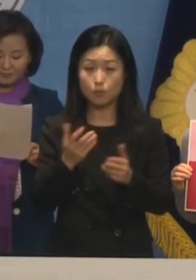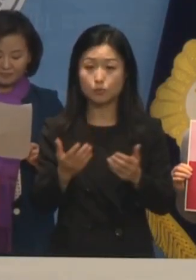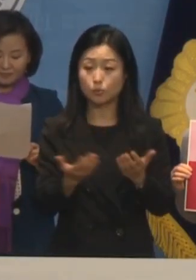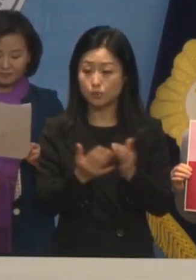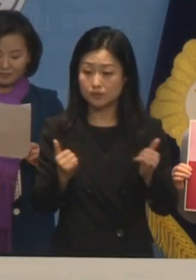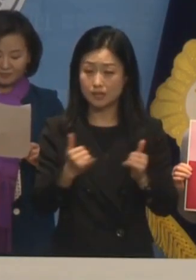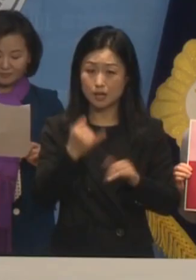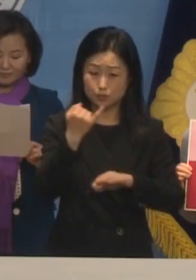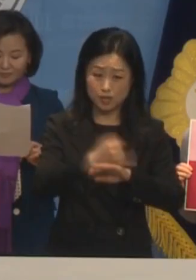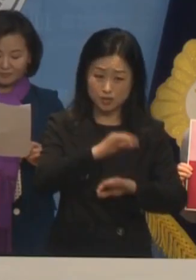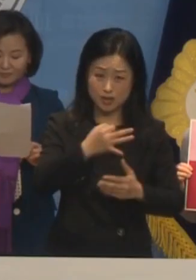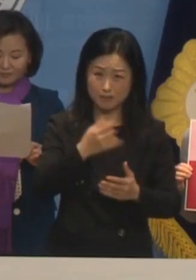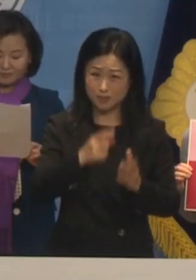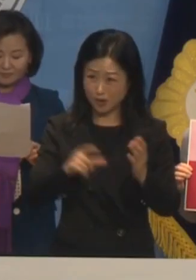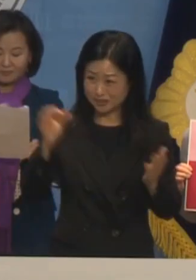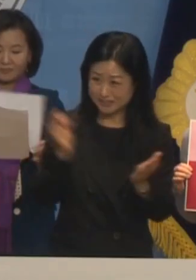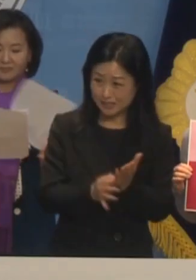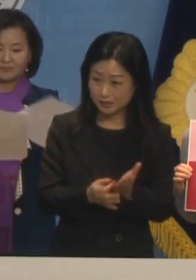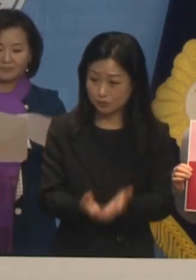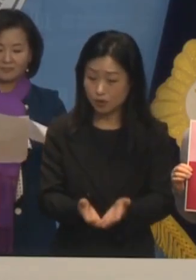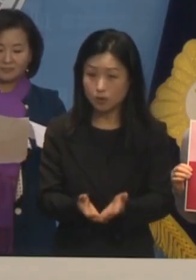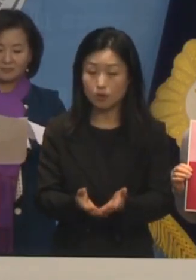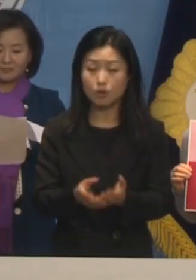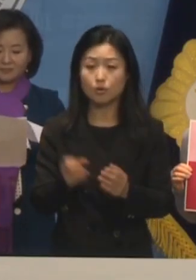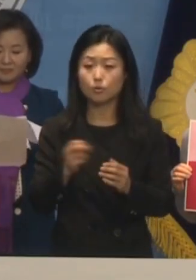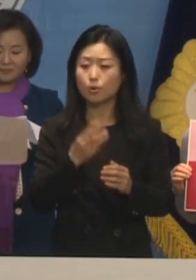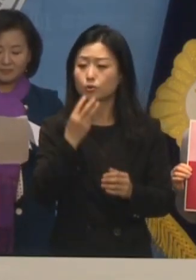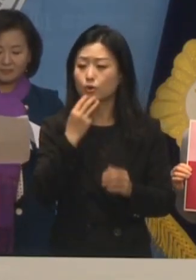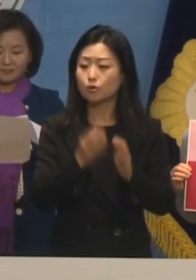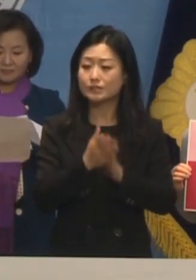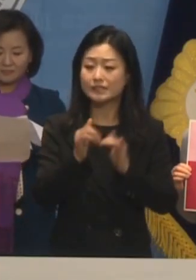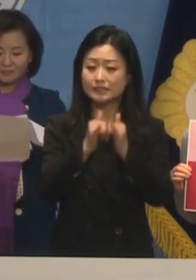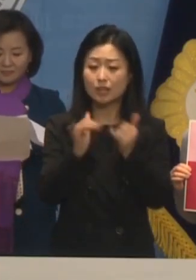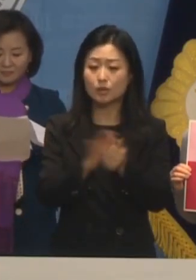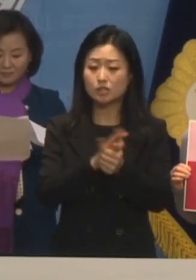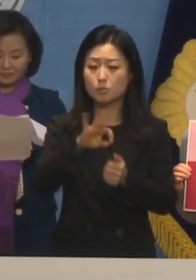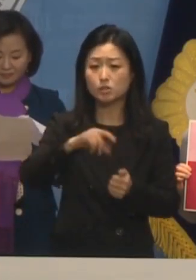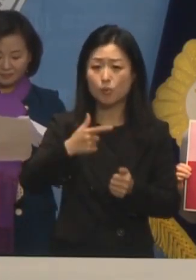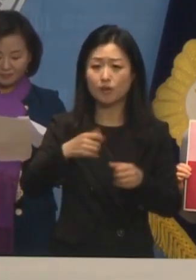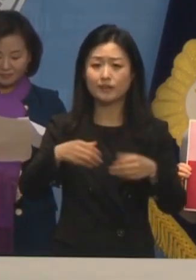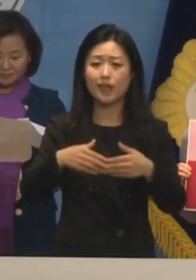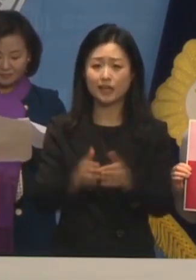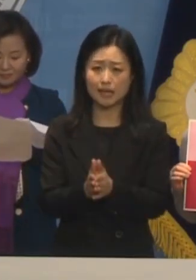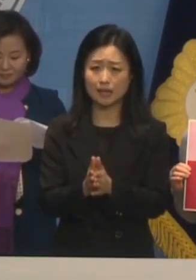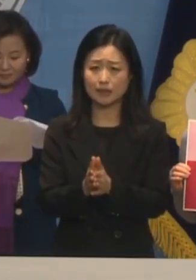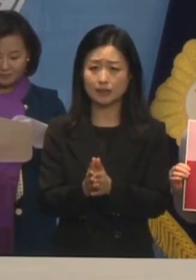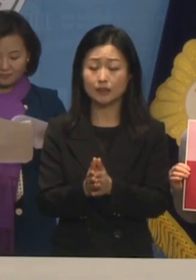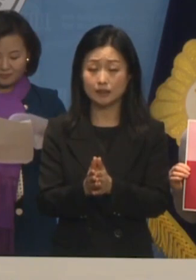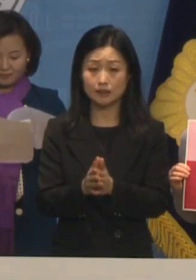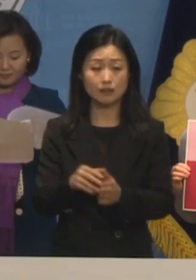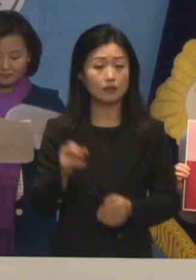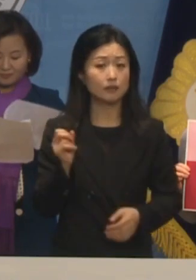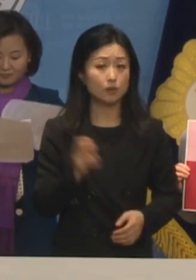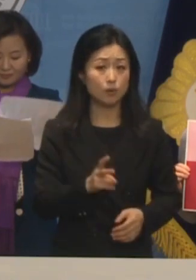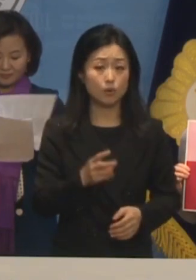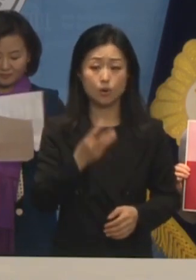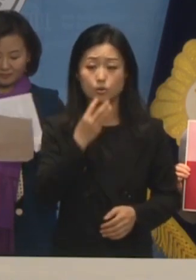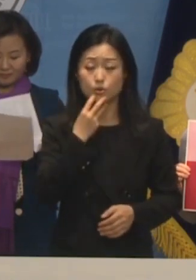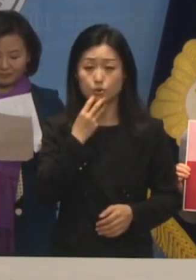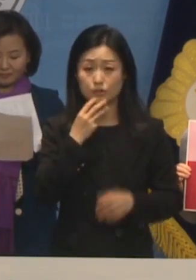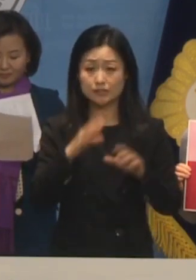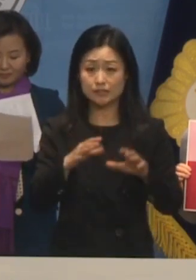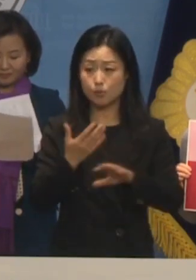적용, 공적 돌봄 기관인 서울시 사회서비스원 해산, 논란을 빚고 있는 서울시의